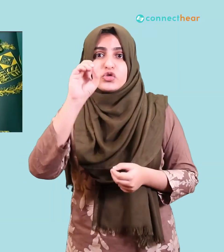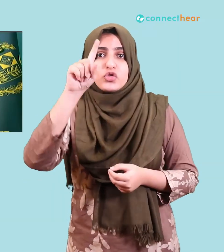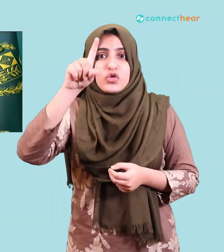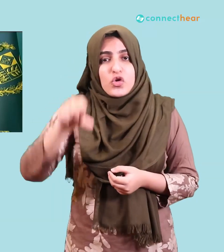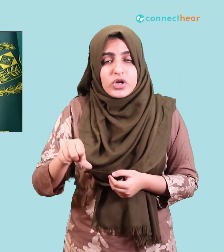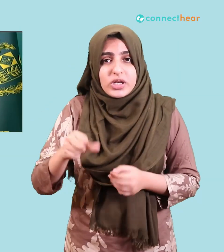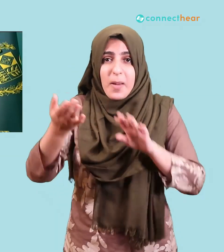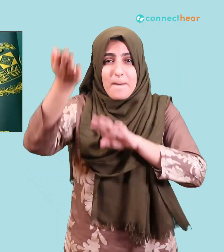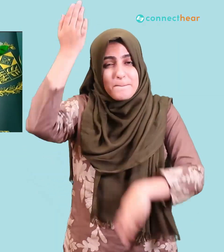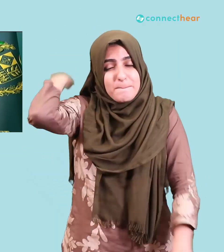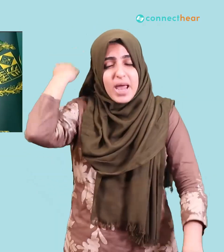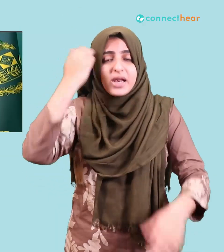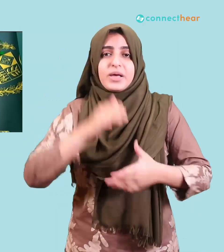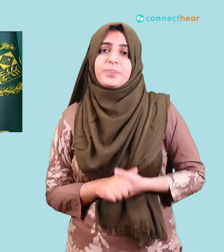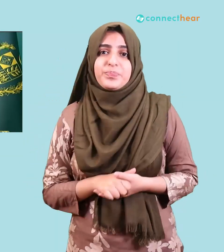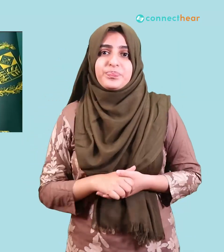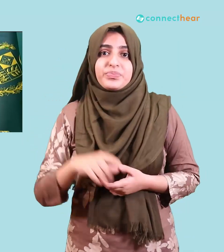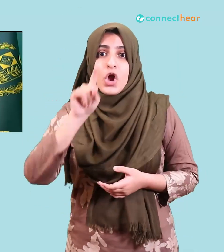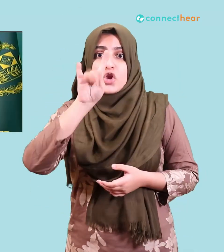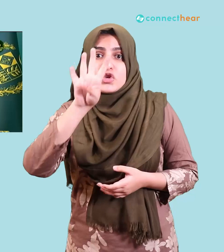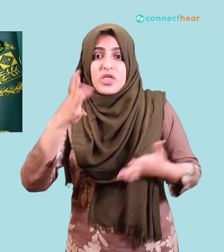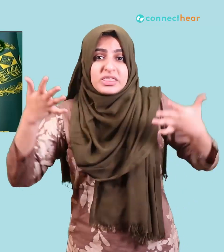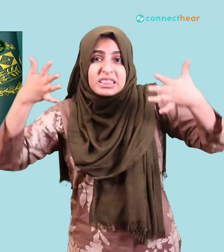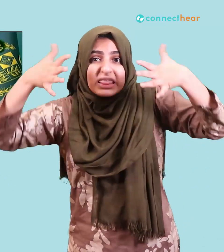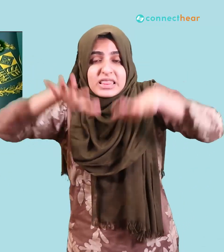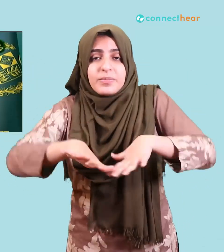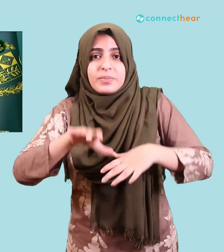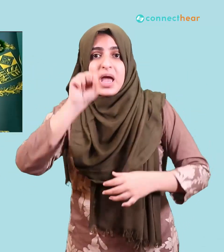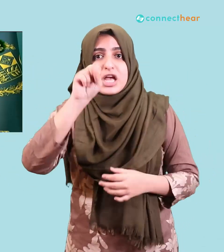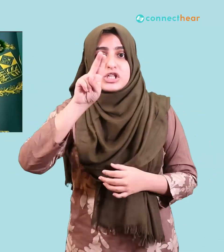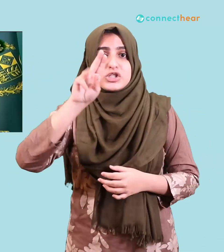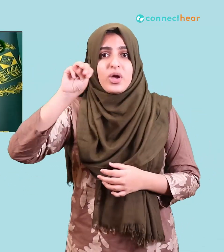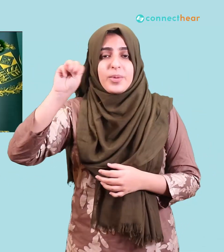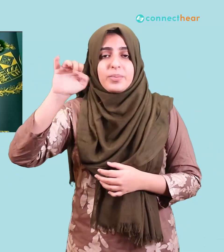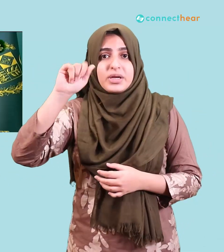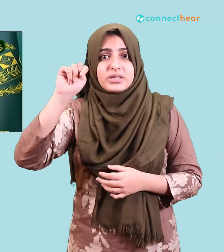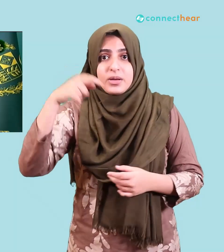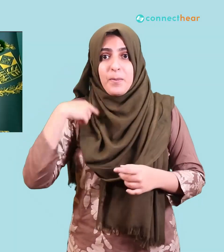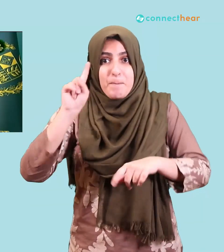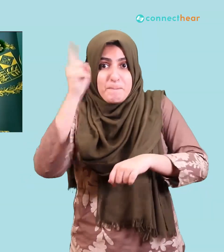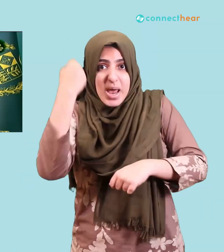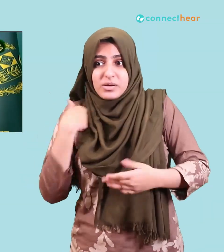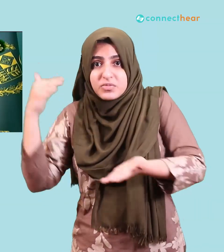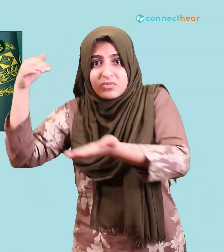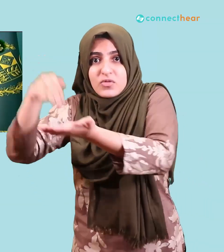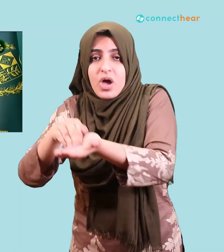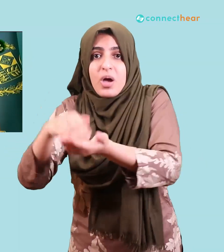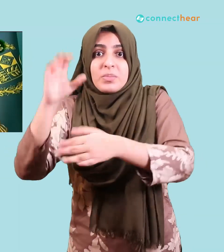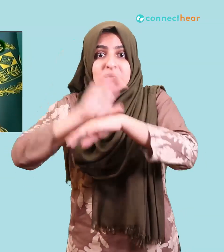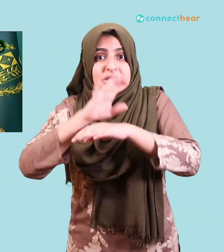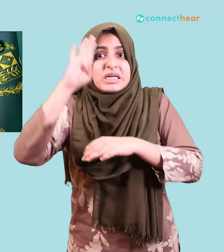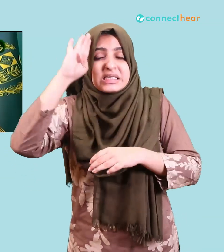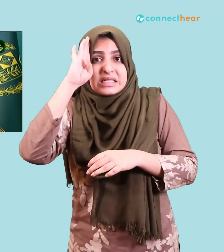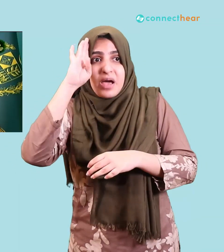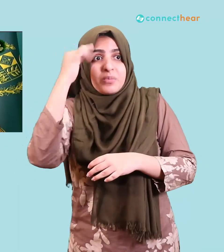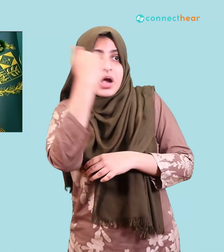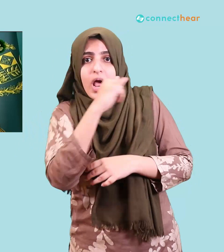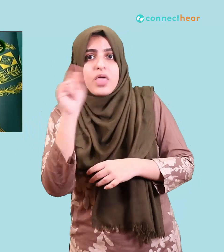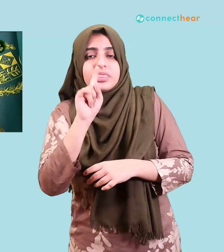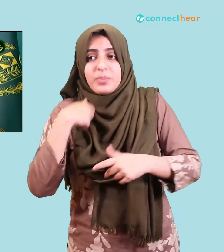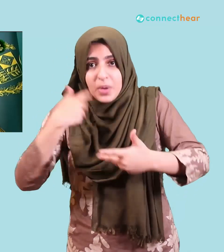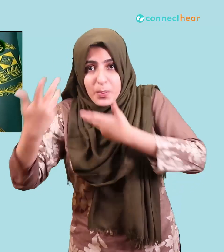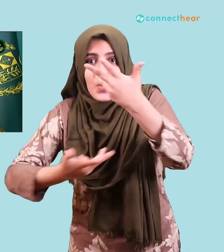میں 14ویں جو سمٹ تھی OIC کی، وہ پہلی دفعہ جا کے میں نے اسلاموفوبیا کی بھی بات کی، اور میں نے